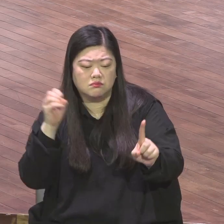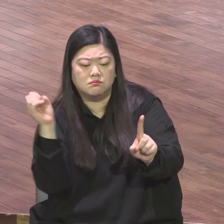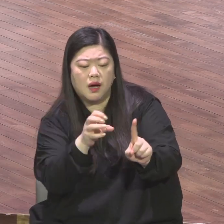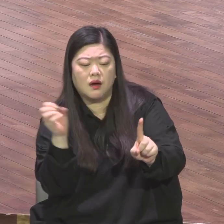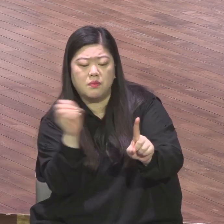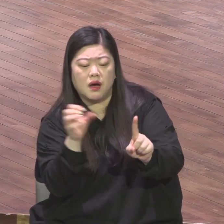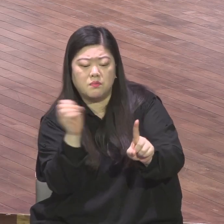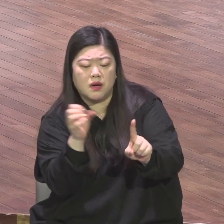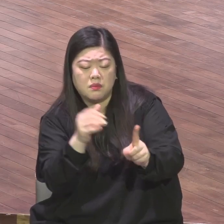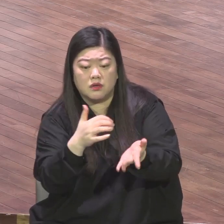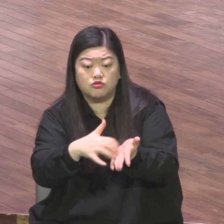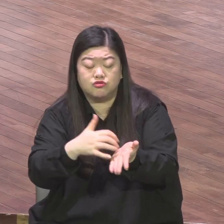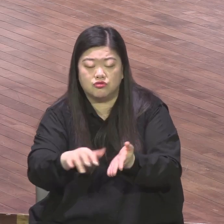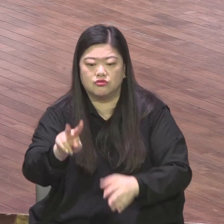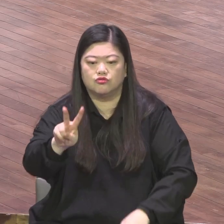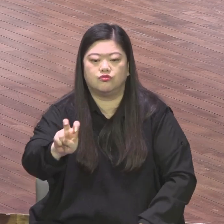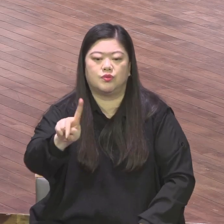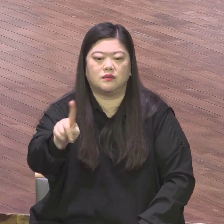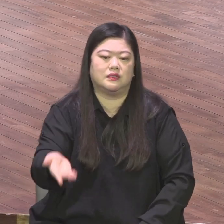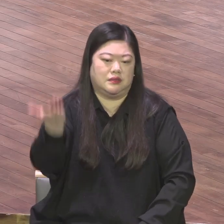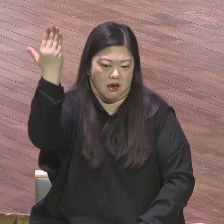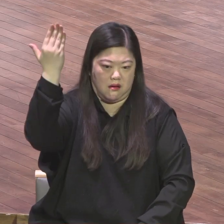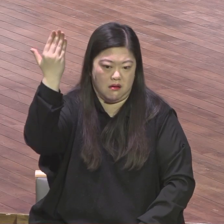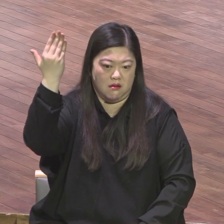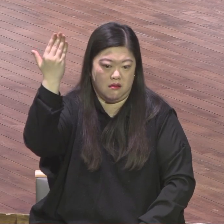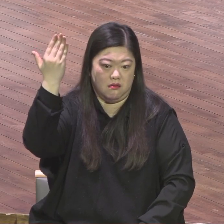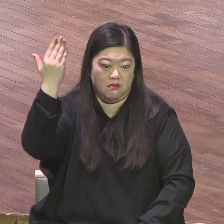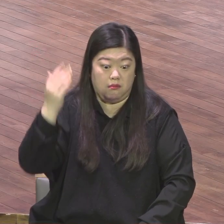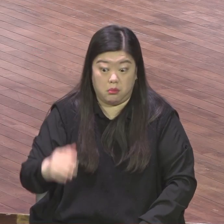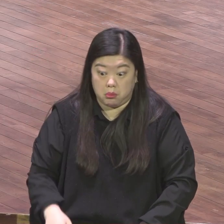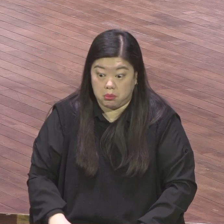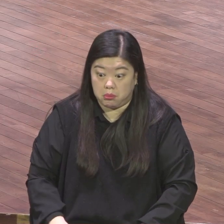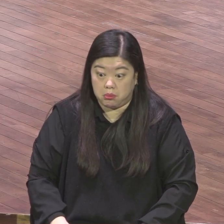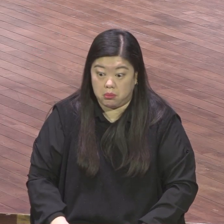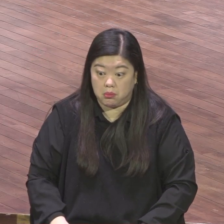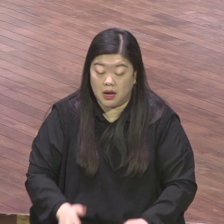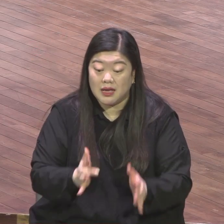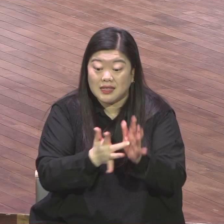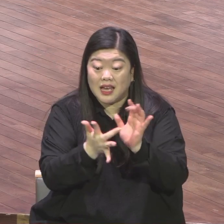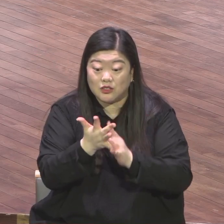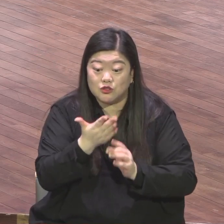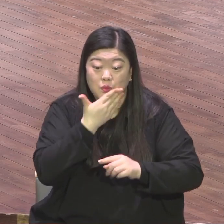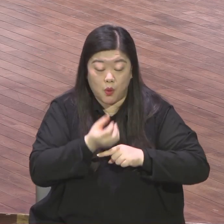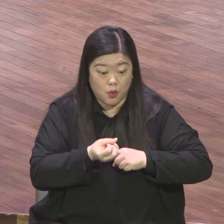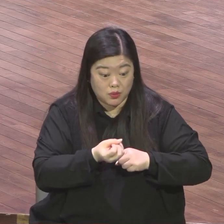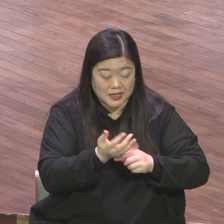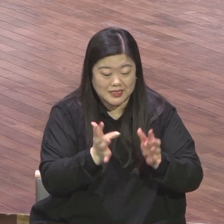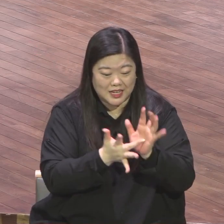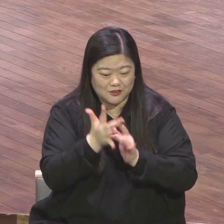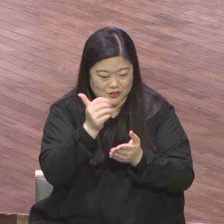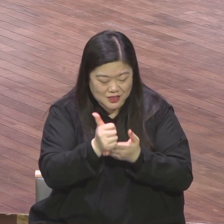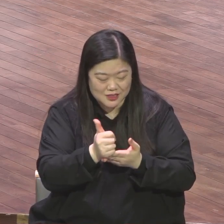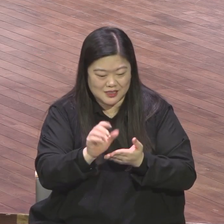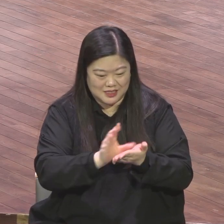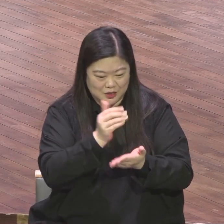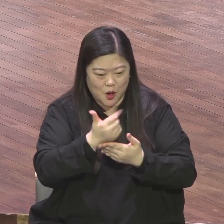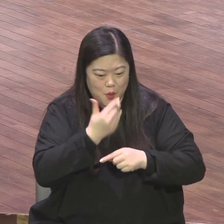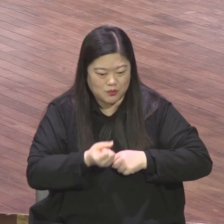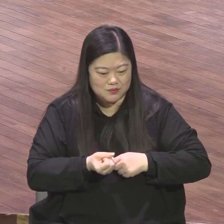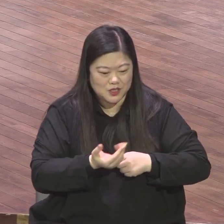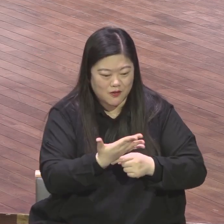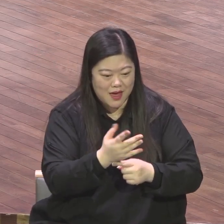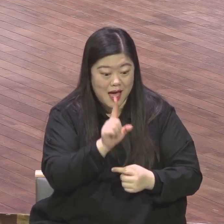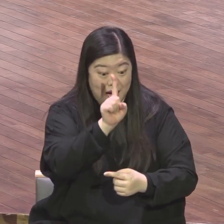접촉했다. 21분의 접촉 평균 한두 무가 안 된다는 얘기죠. 영혼 살리기 위해서 복음적 접촉이